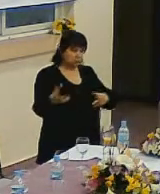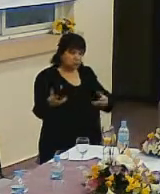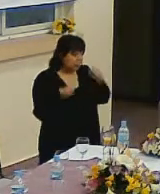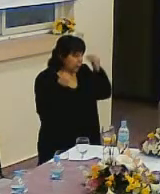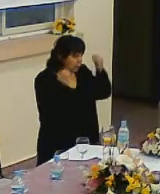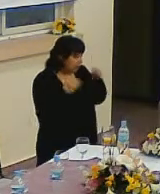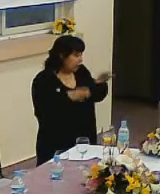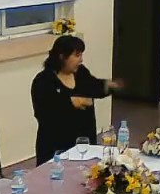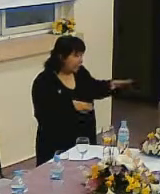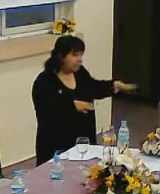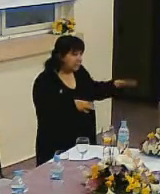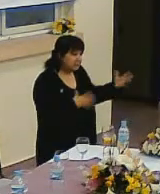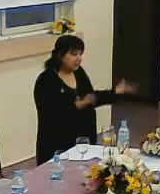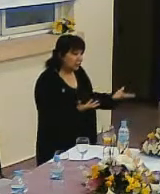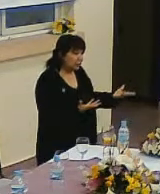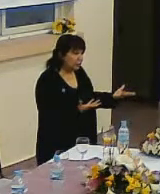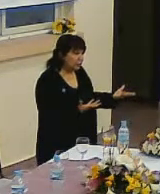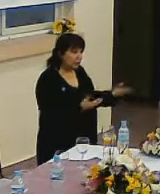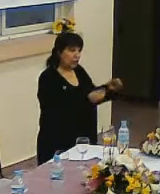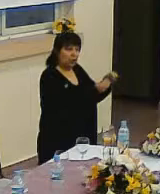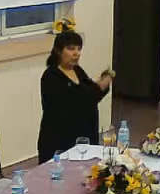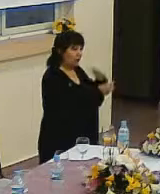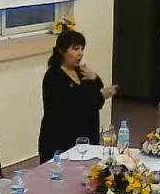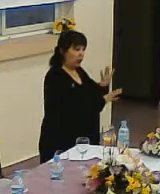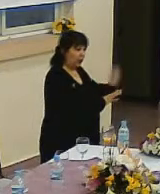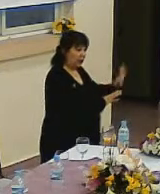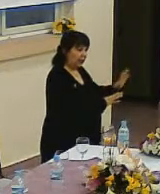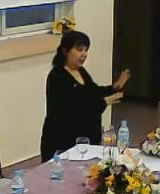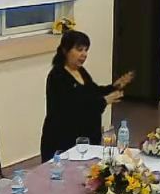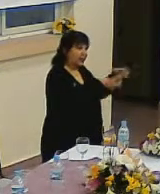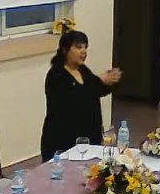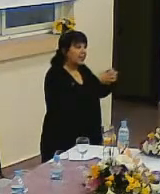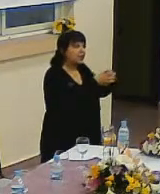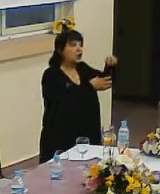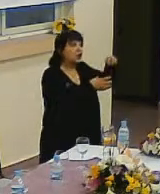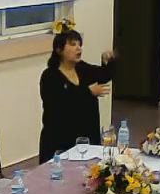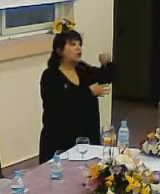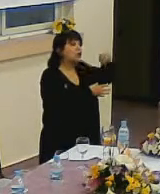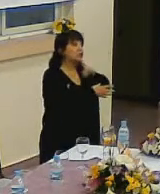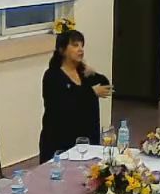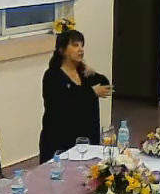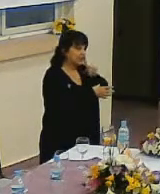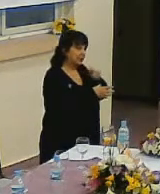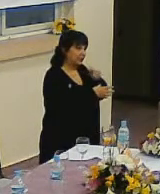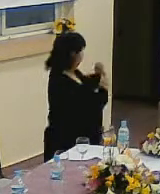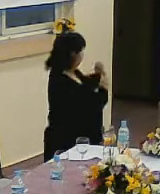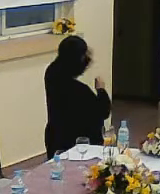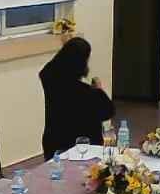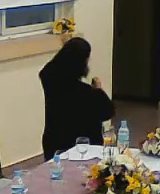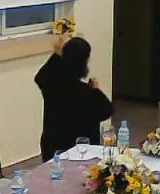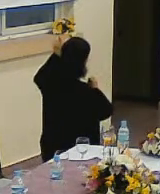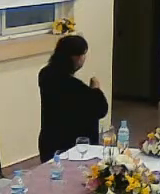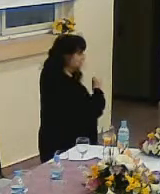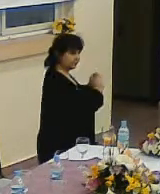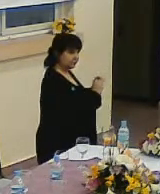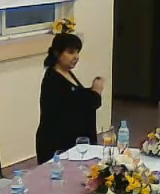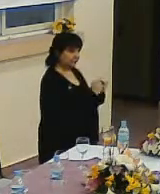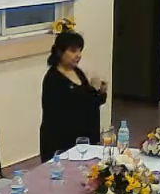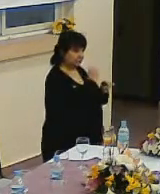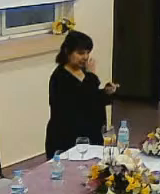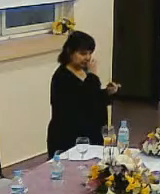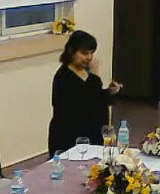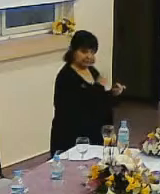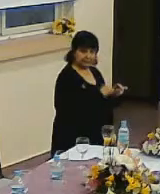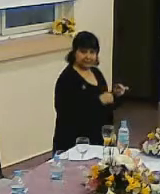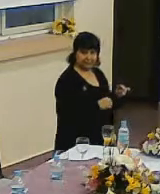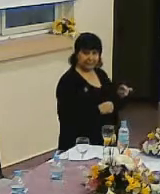Bueno, yo quería contarles que como consultora interdisciplinaria, ¿qué significa esto? Lo voy a apurar porque la verdad es